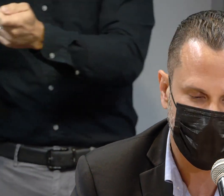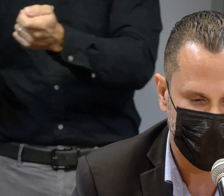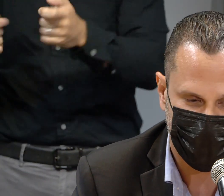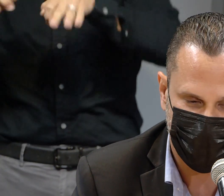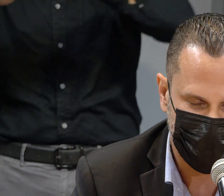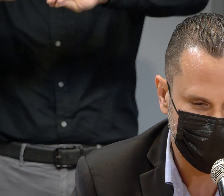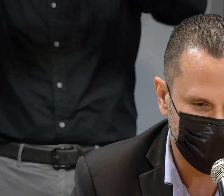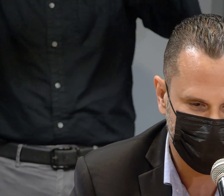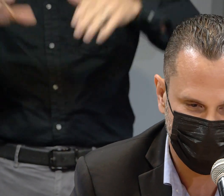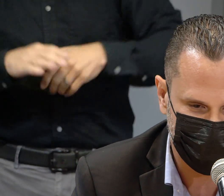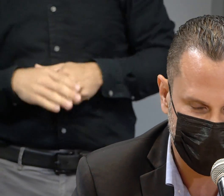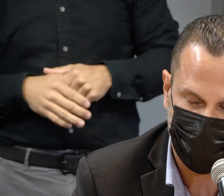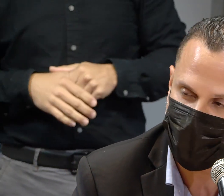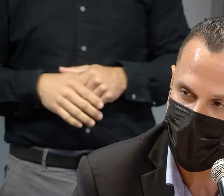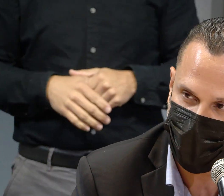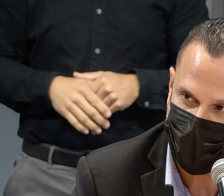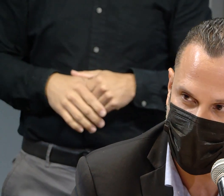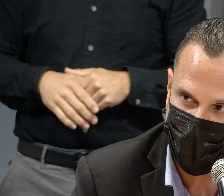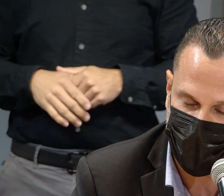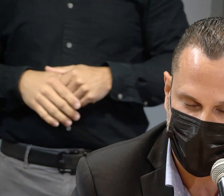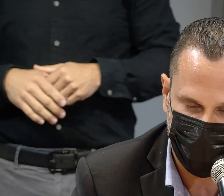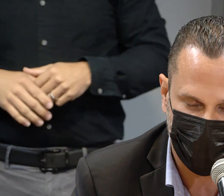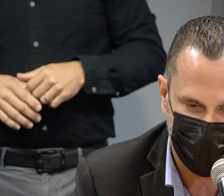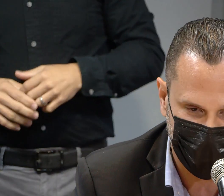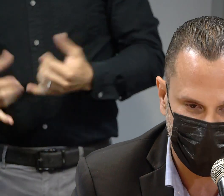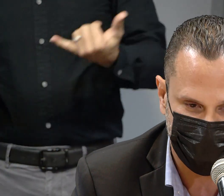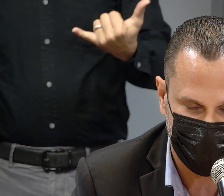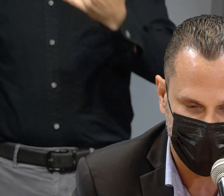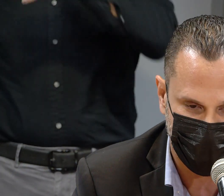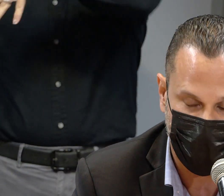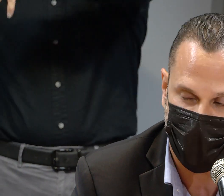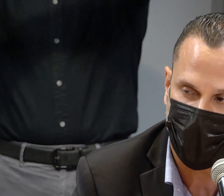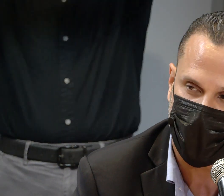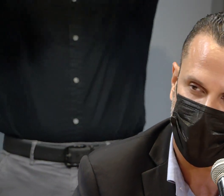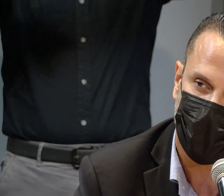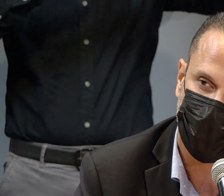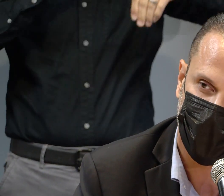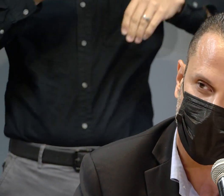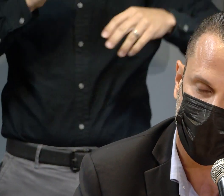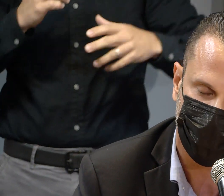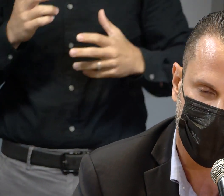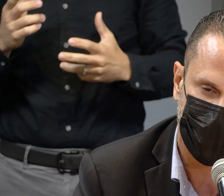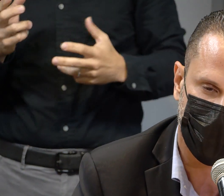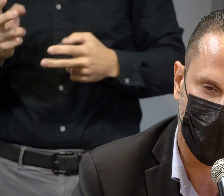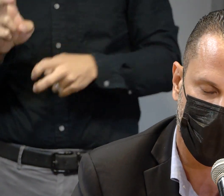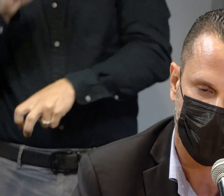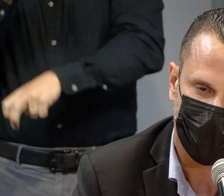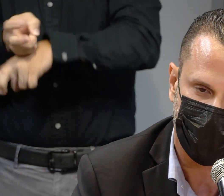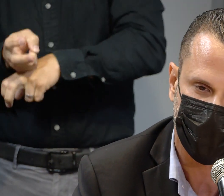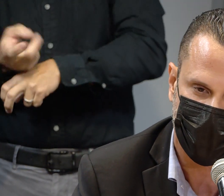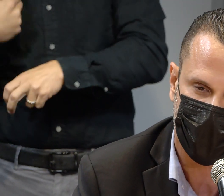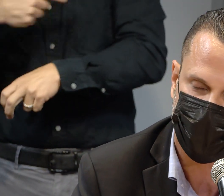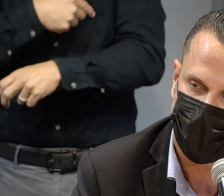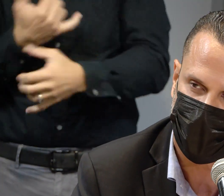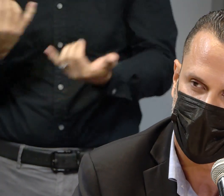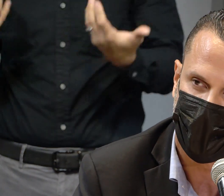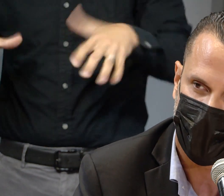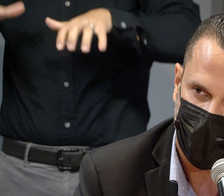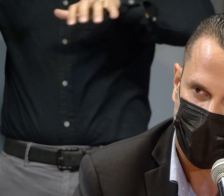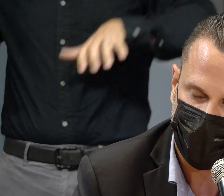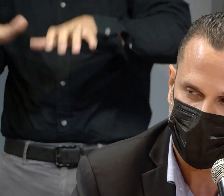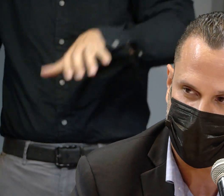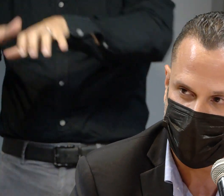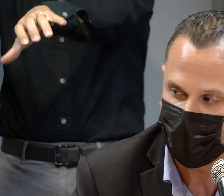se verá en una situación realmente lamentable estamos bien preocupado y tomando acción no solamente preocupa no estamos tomando acción